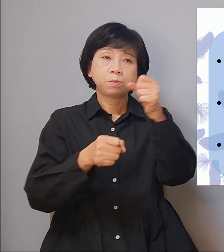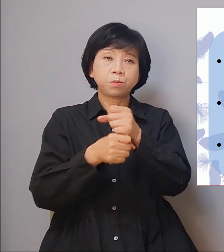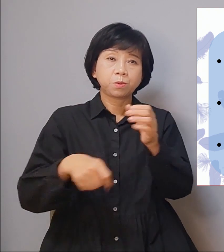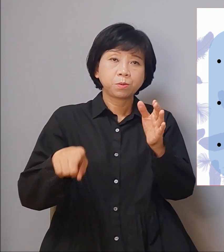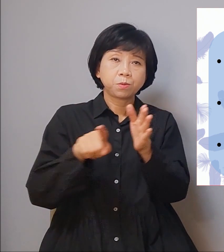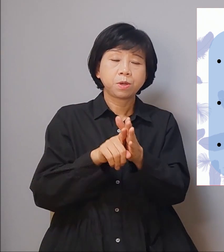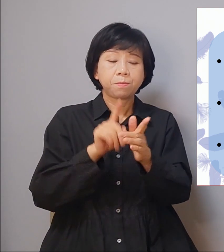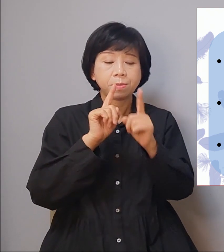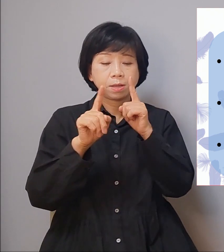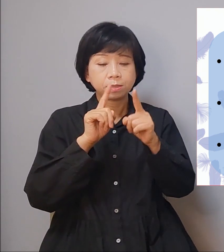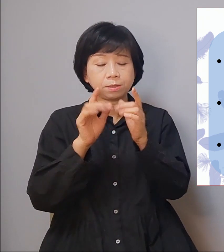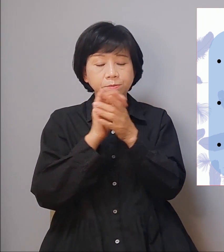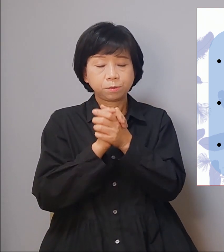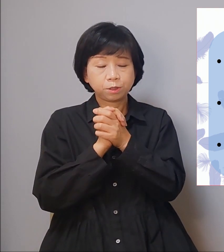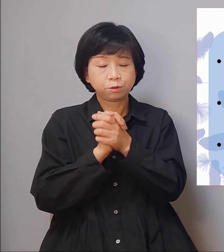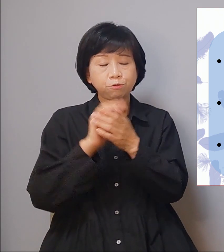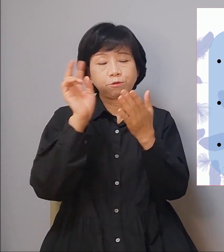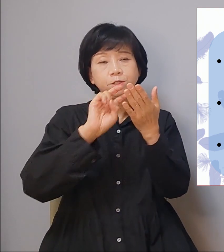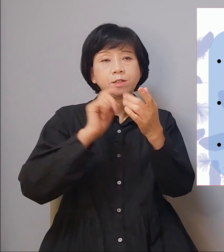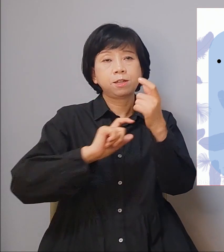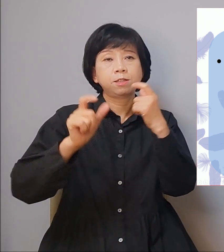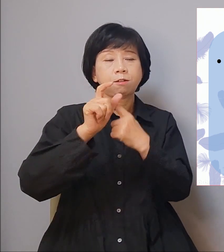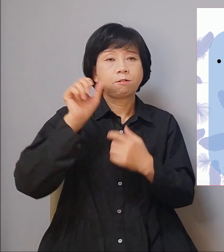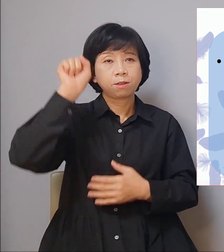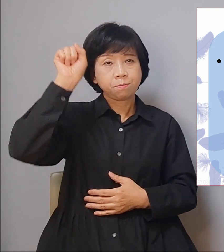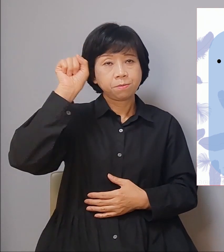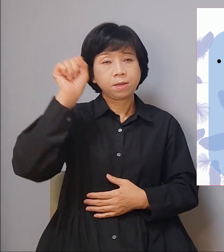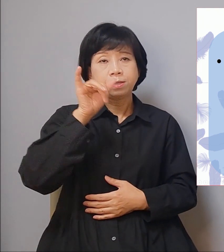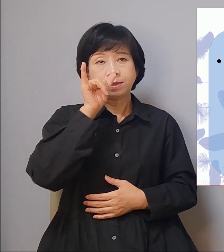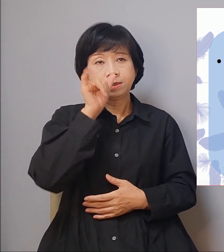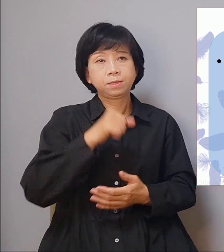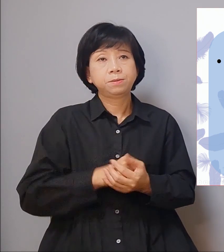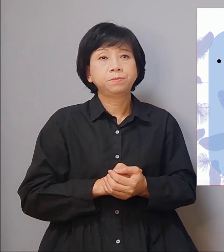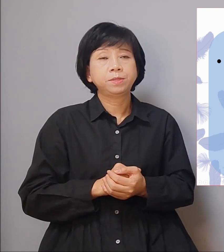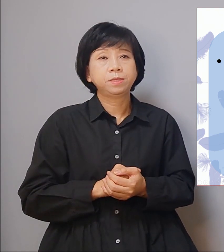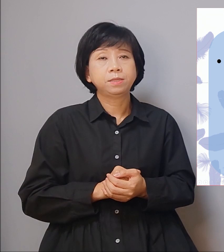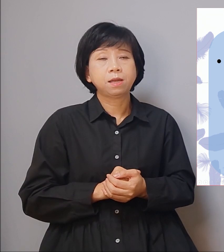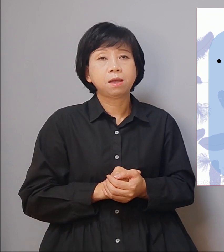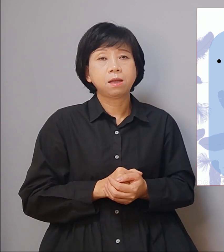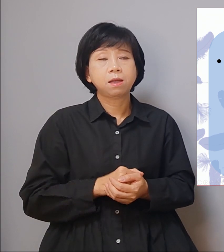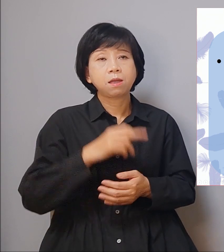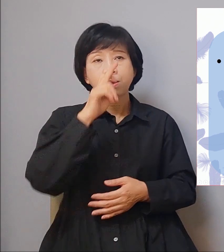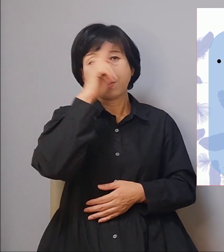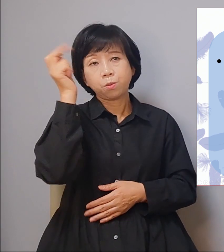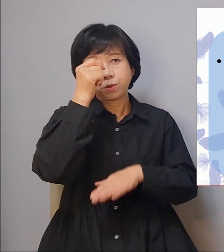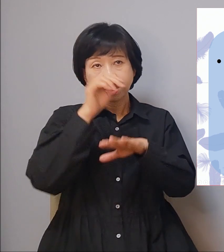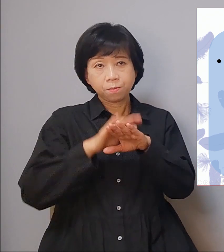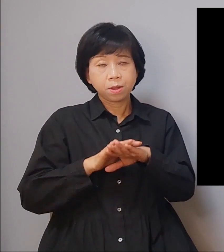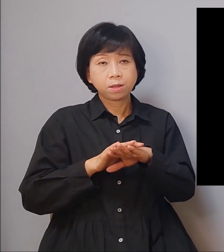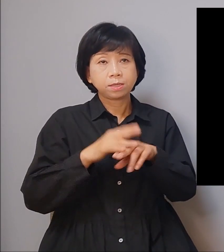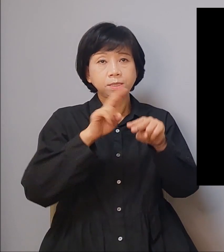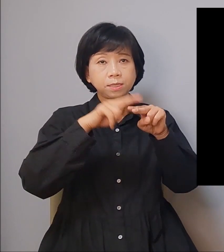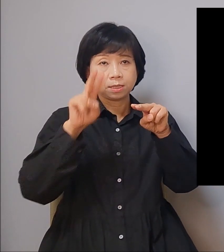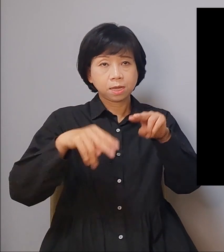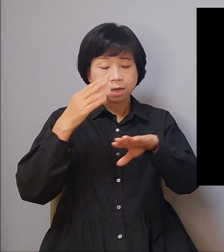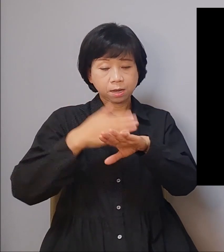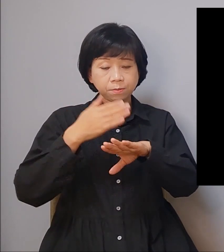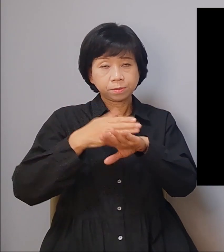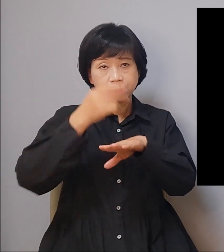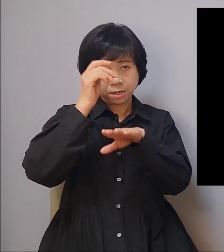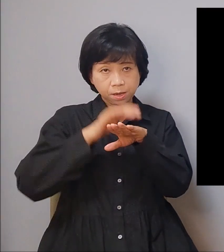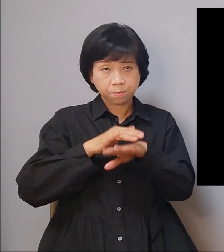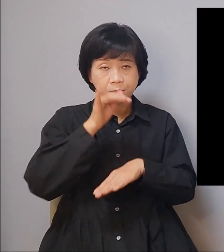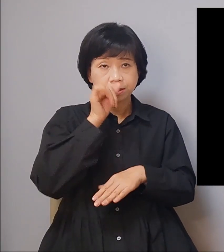말씀, 기도와 찬양 한 번 더하기 캠페인을 합니다. 오늘 오후 예배는 은퇴 감사 예배로 드립니다. 이번 주